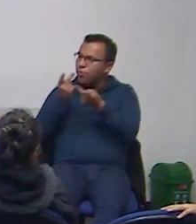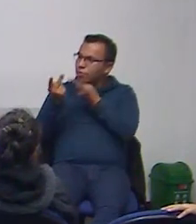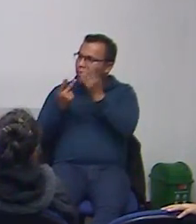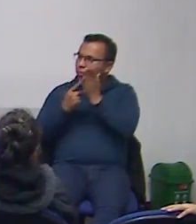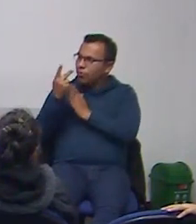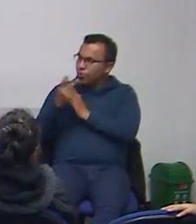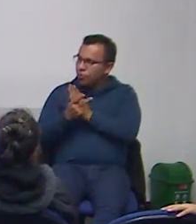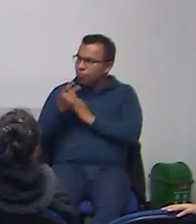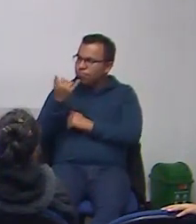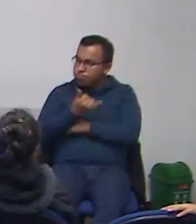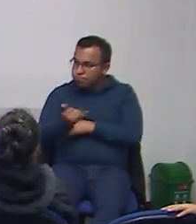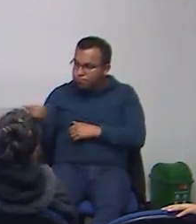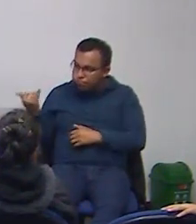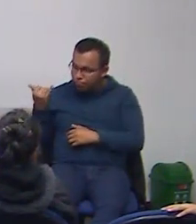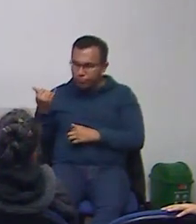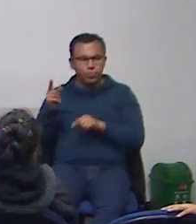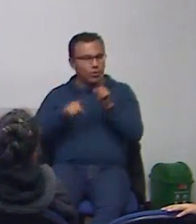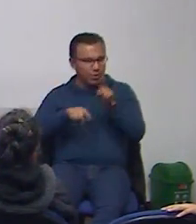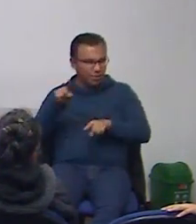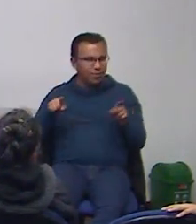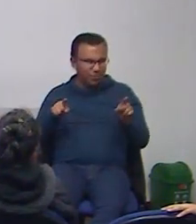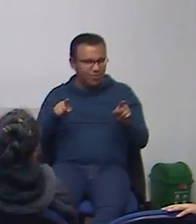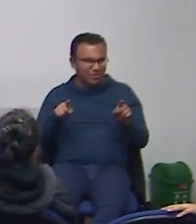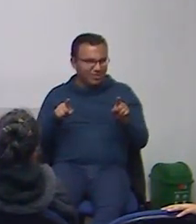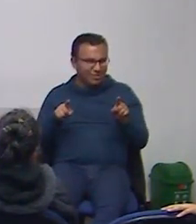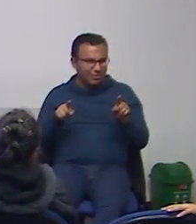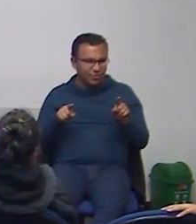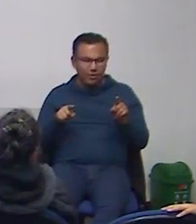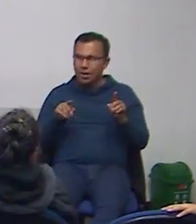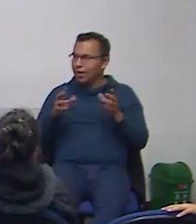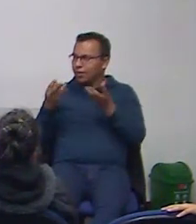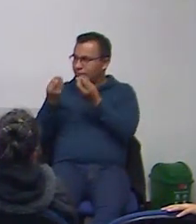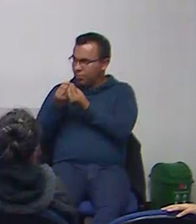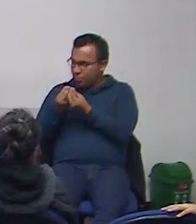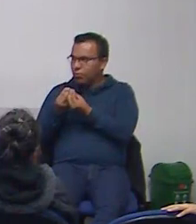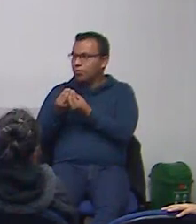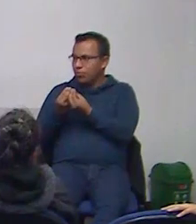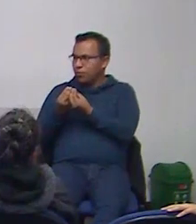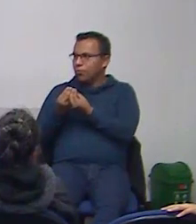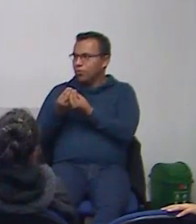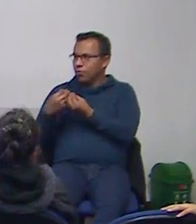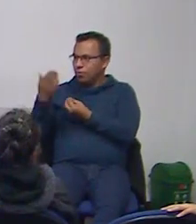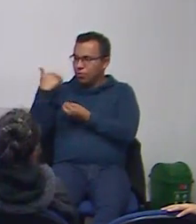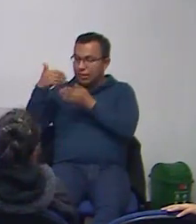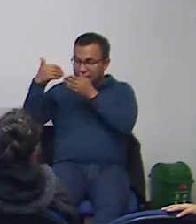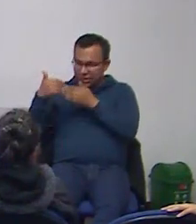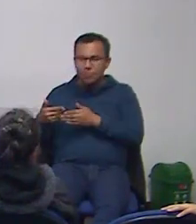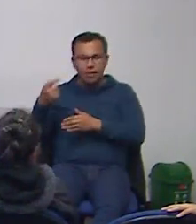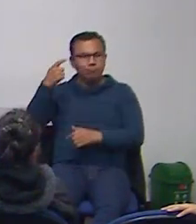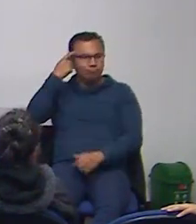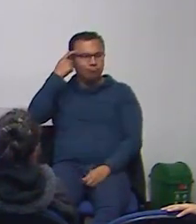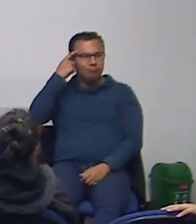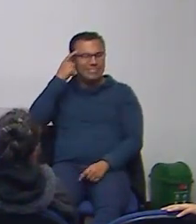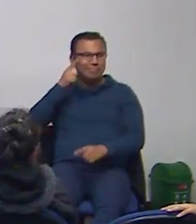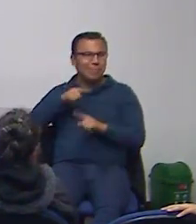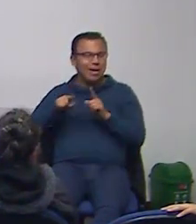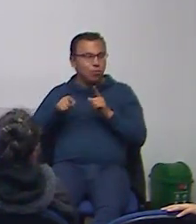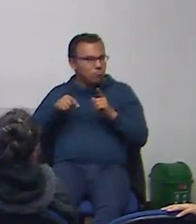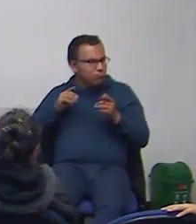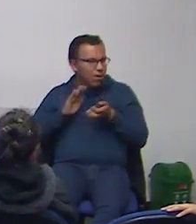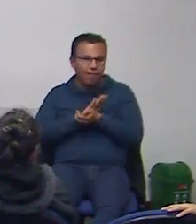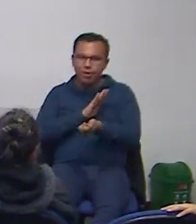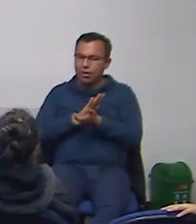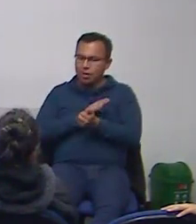el proyecto y así como tiene chicos del nivel de sin límites de Aunque presentan discapacidad intelectual tienen un gran